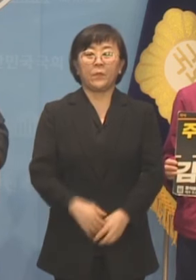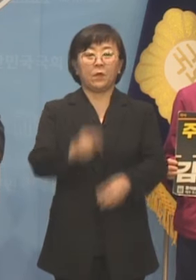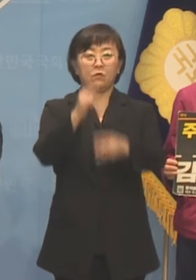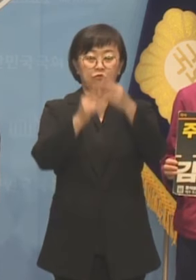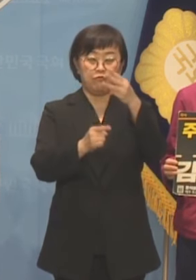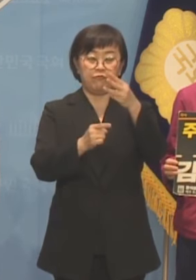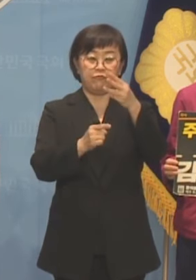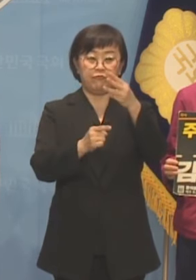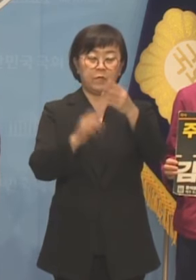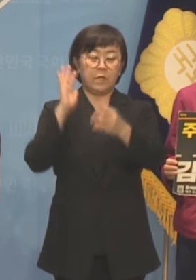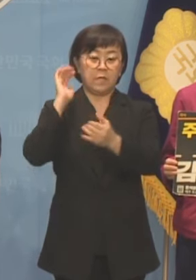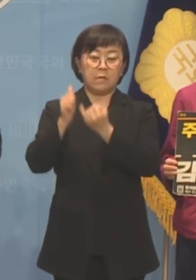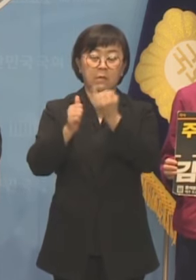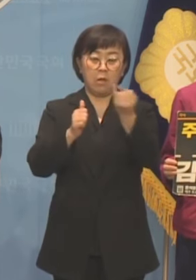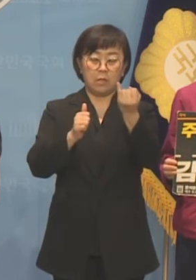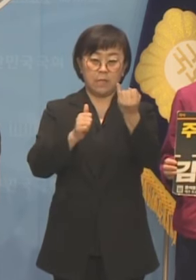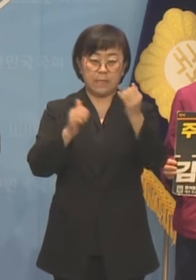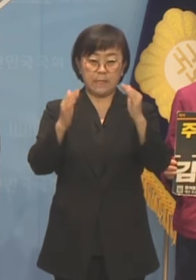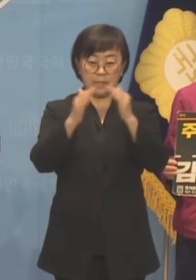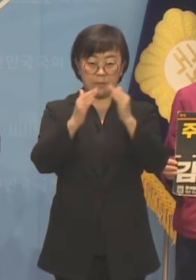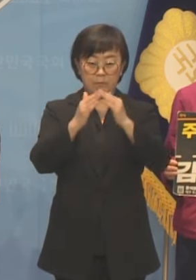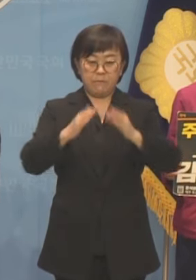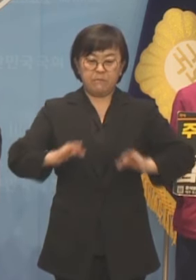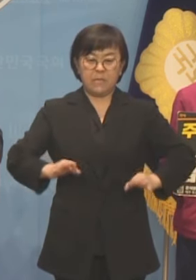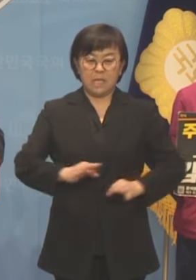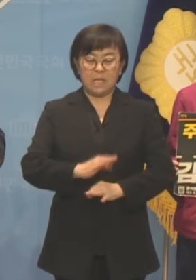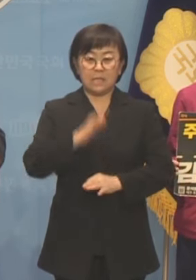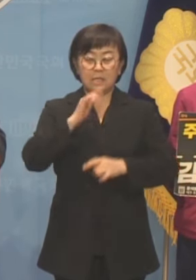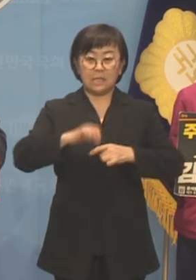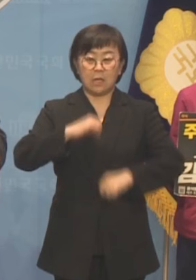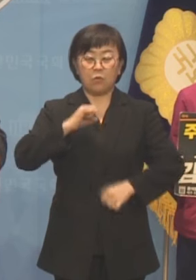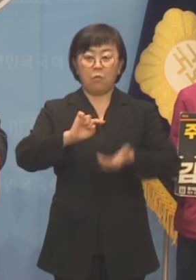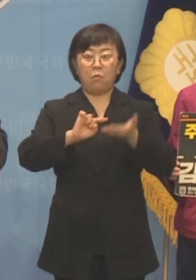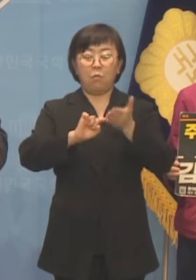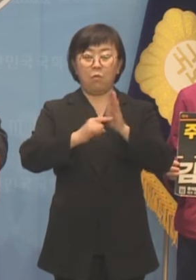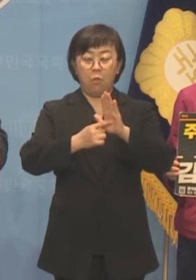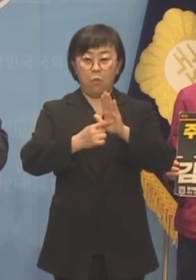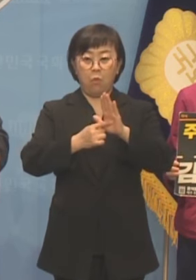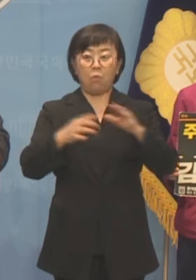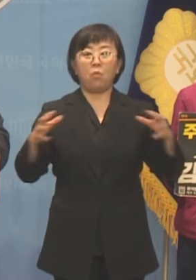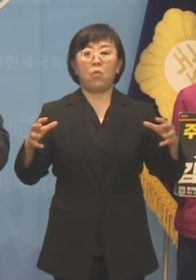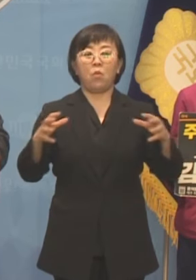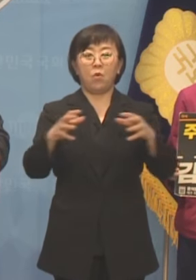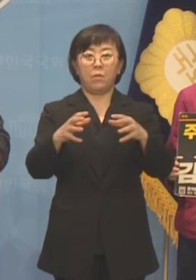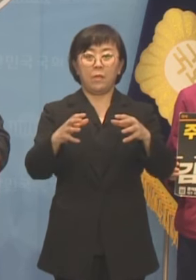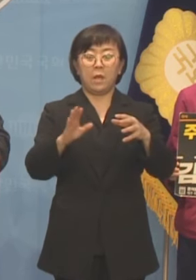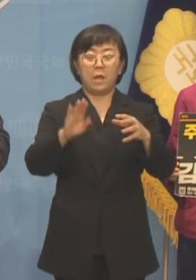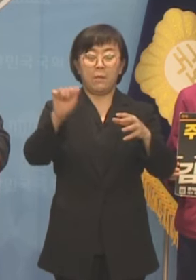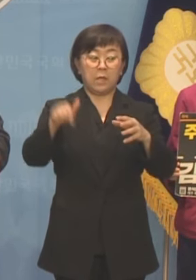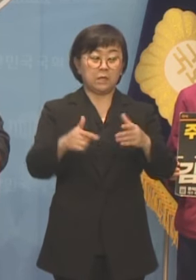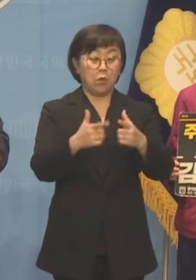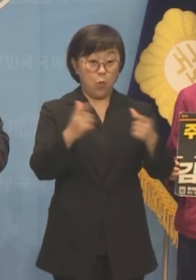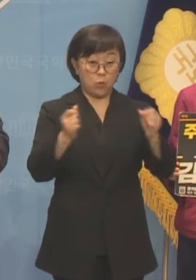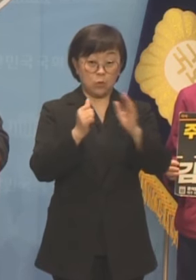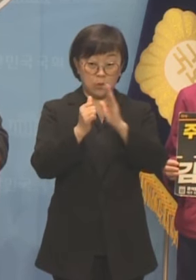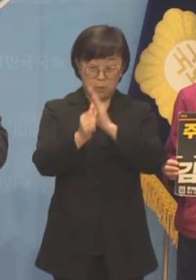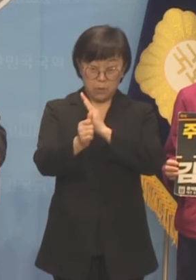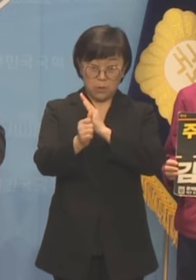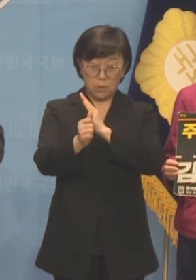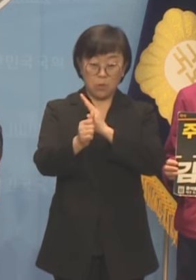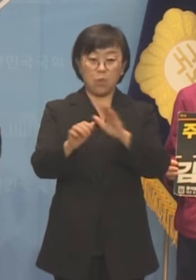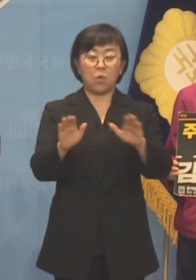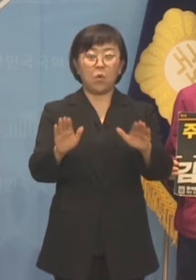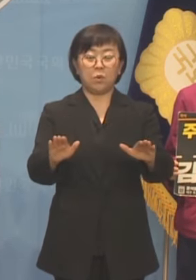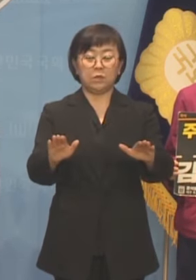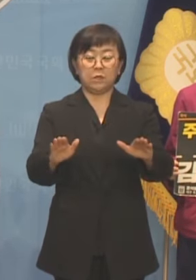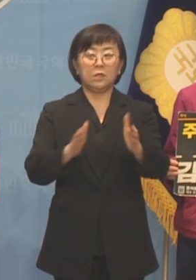윤성열 김건일 온갖 비리 진상규명 모임 진상규명 모임에 백 공동 대표에서도